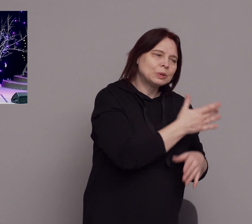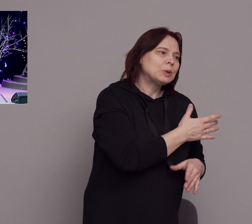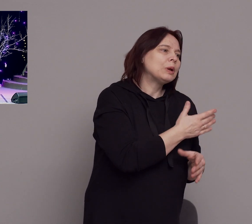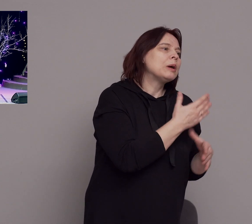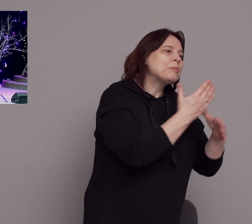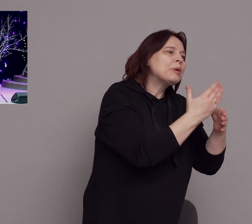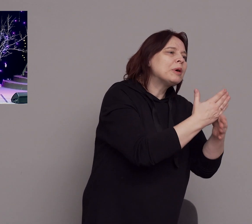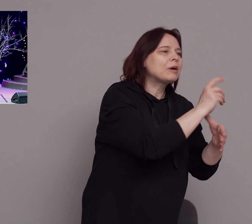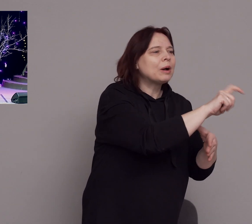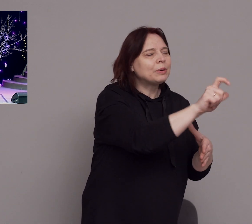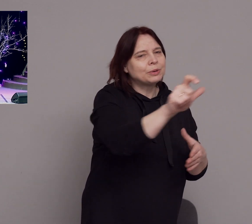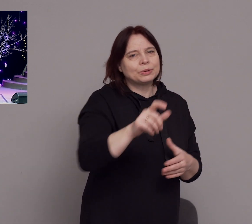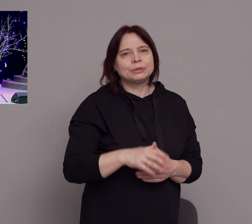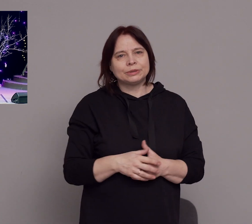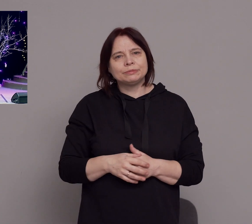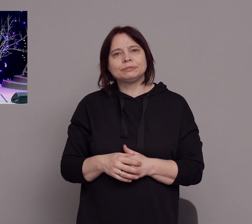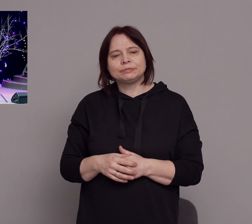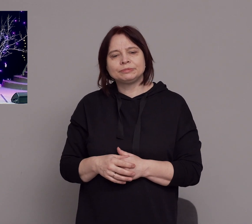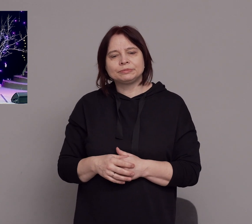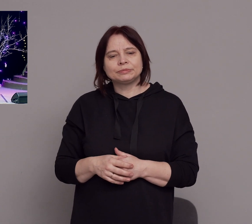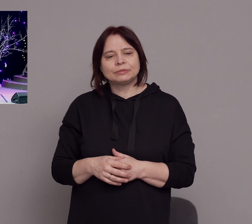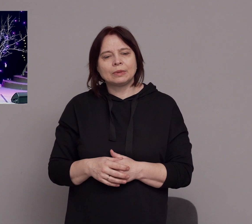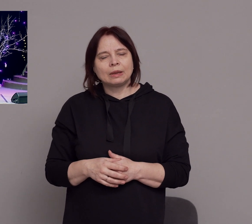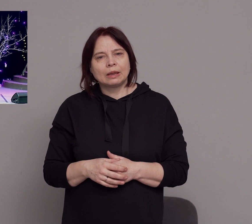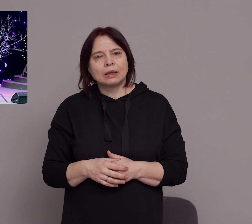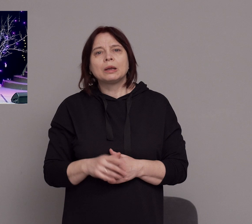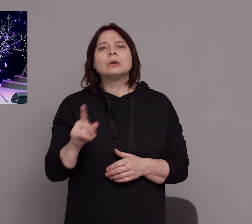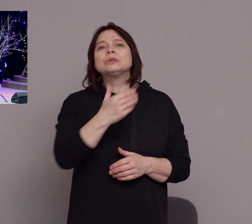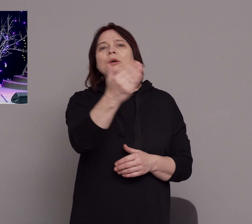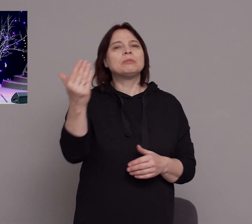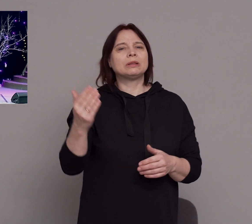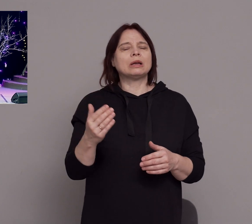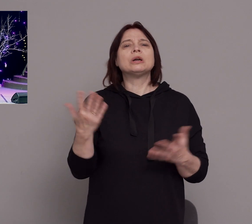мы имеем дело с людьми, мы просто пытаемся оставить о себе впечатление.